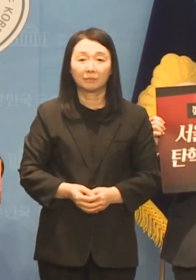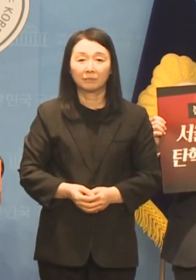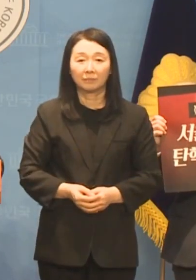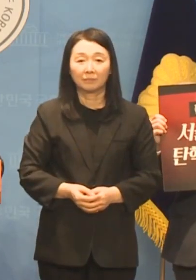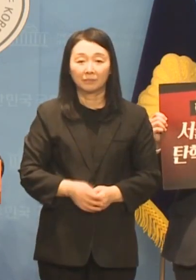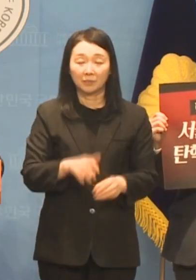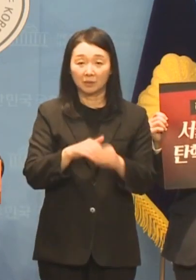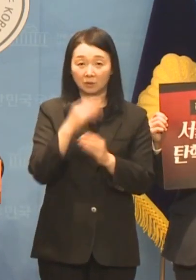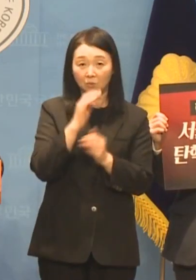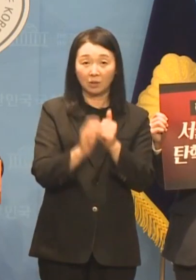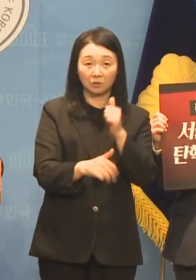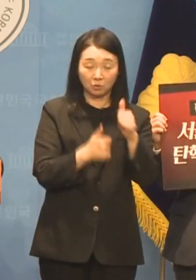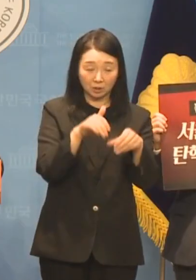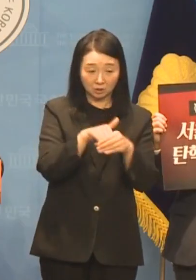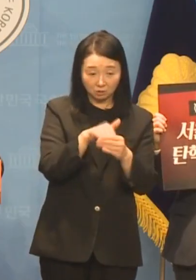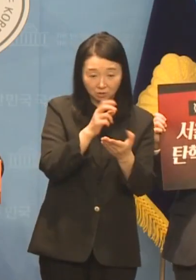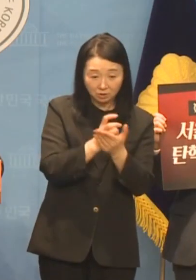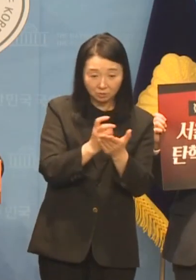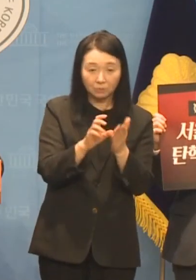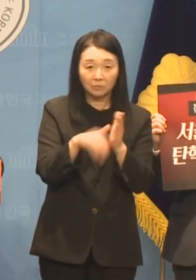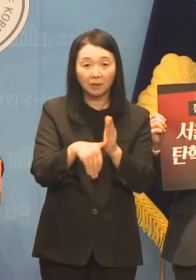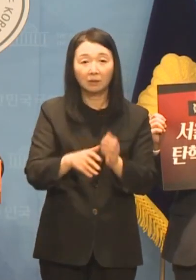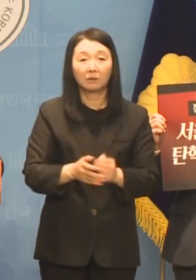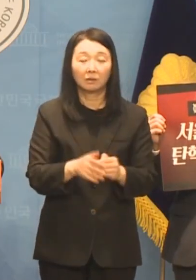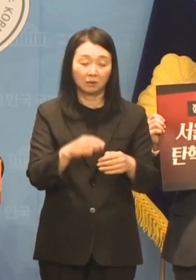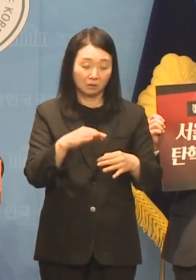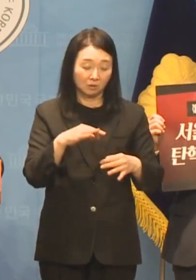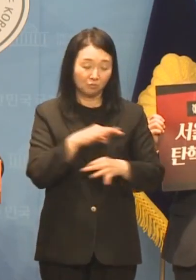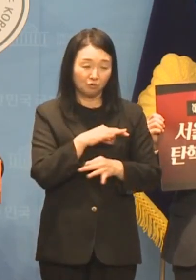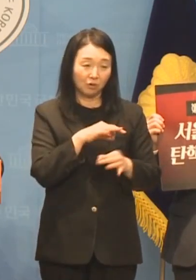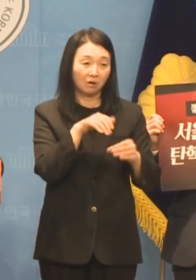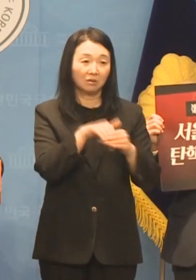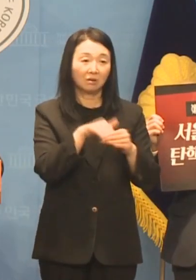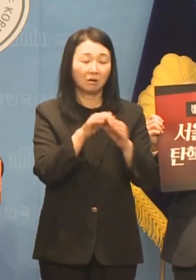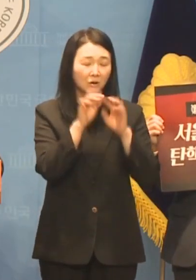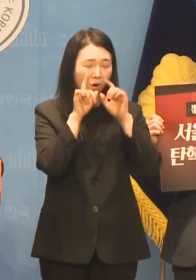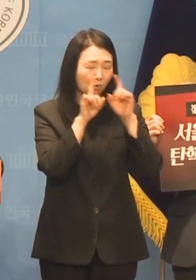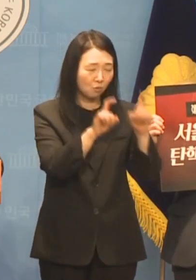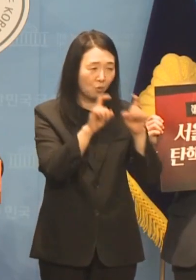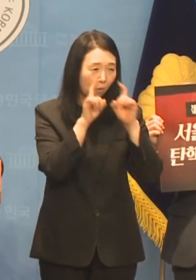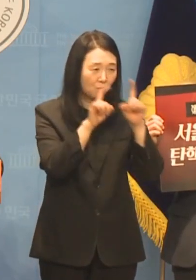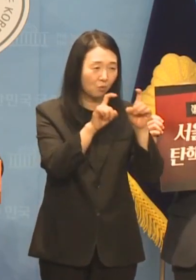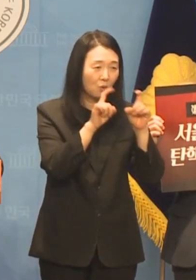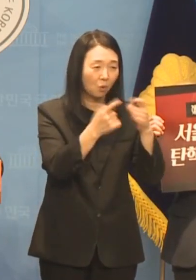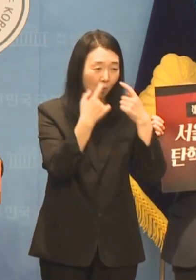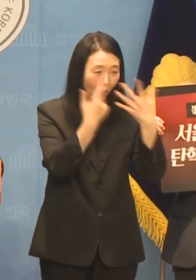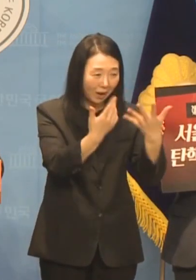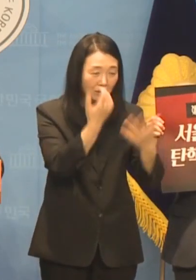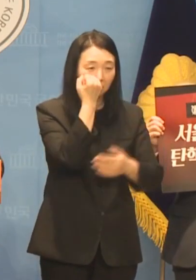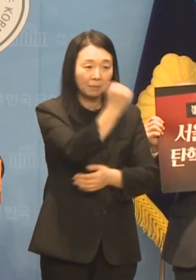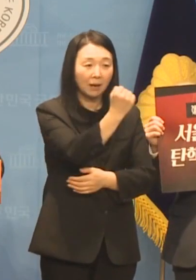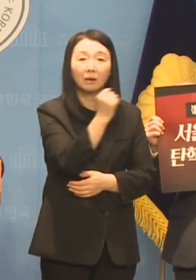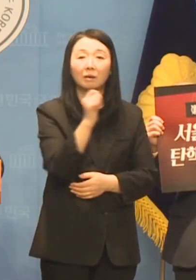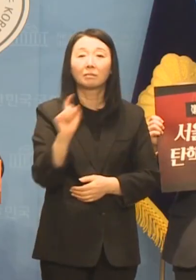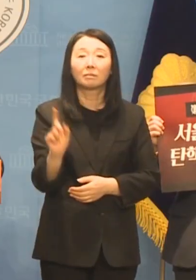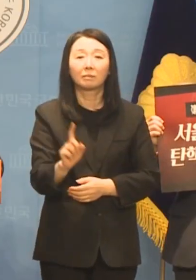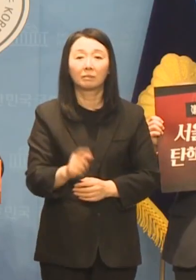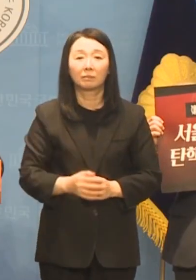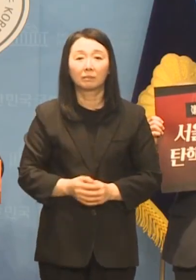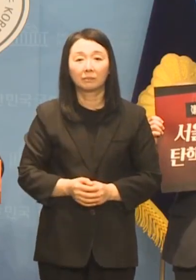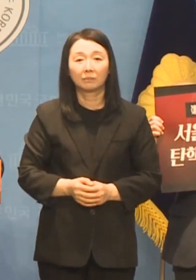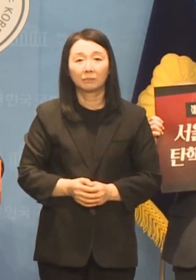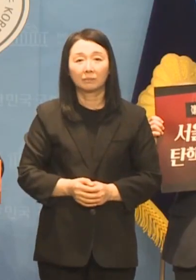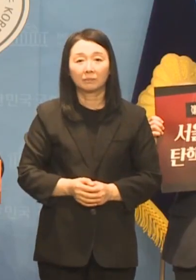나아가 선관위 선거 제도 가운데 부정선거 의혹을 절대 벗을 수 없는 부분이 있습니다.